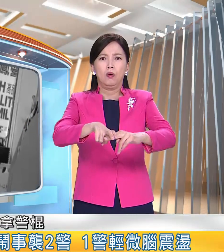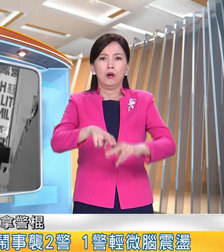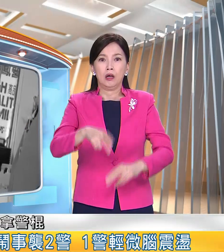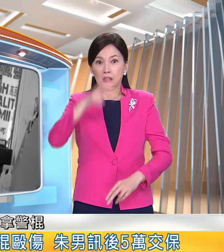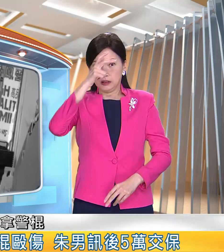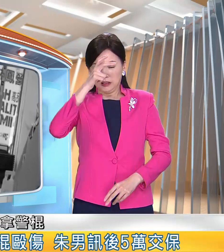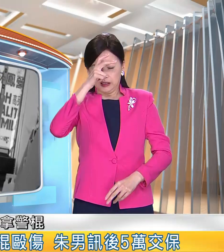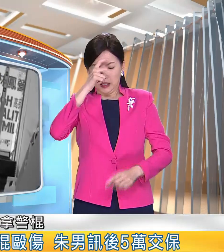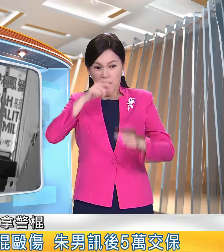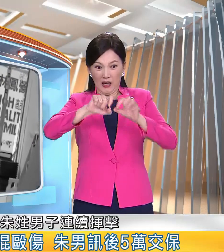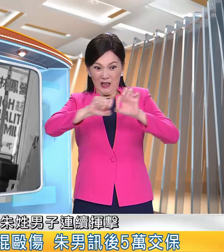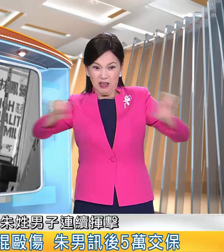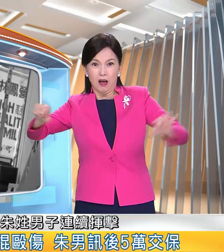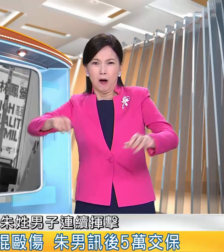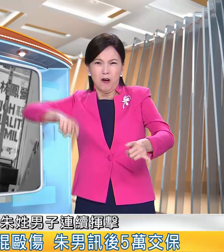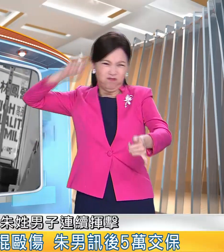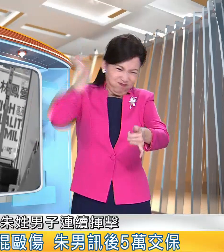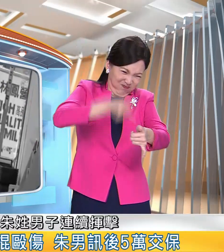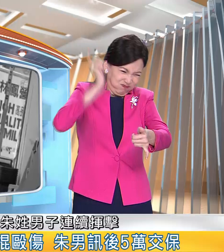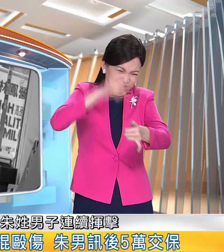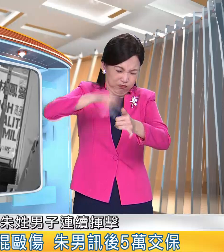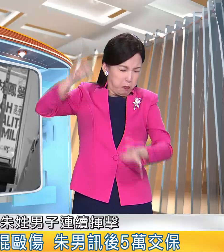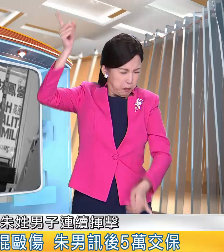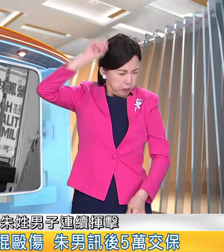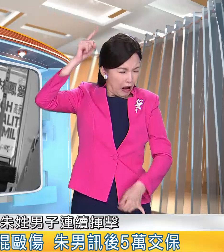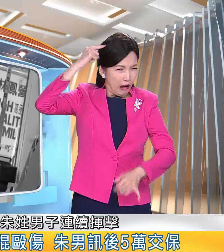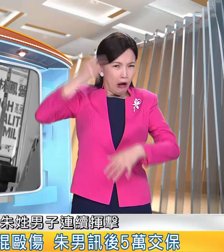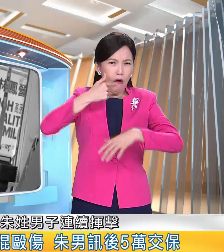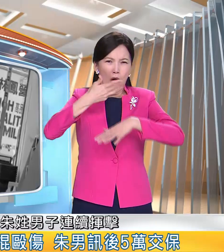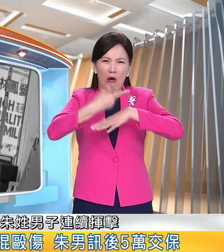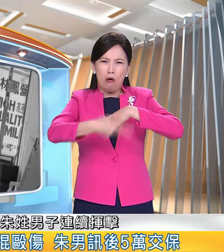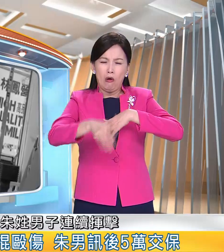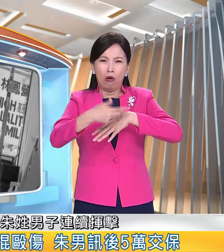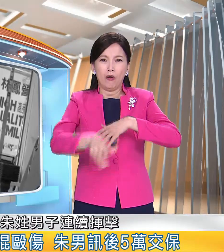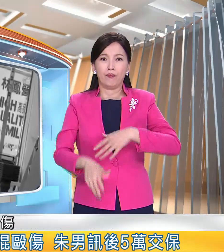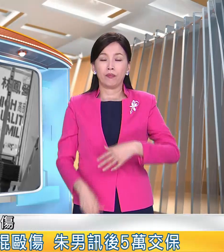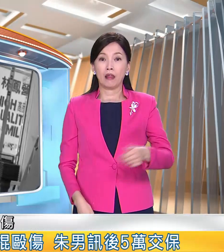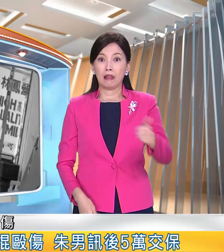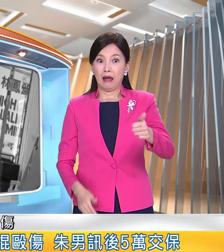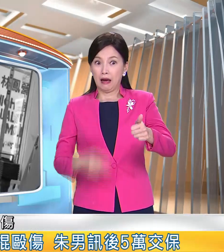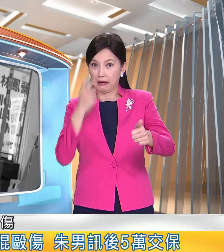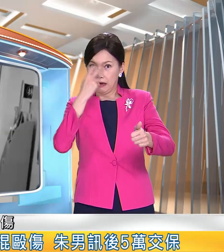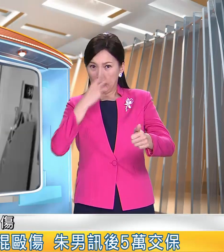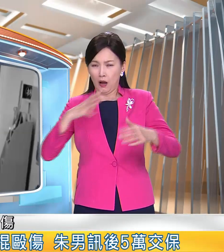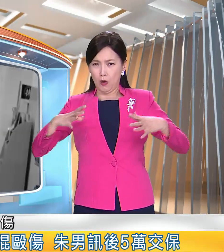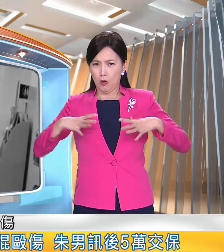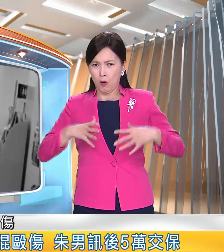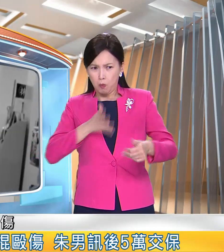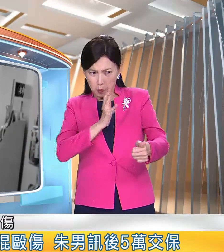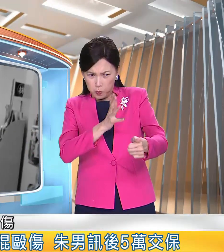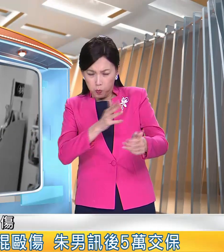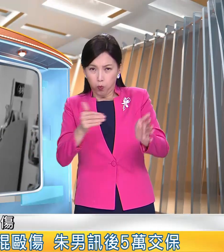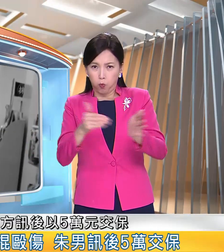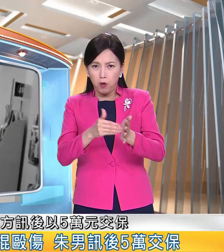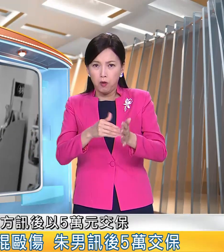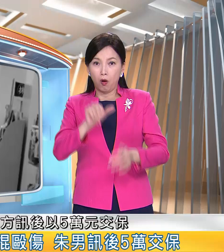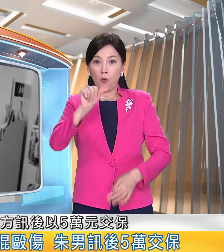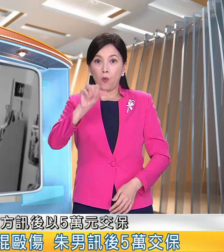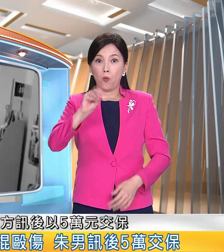警棍对坐在地上的朱姓男子连续挥击，导致他流血受伤。朱姓男子经检方